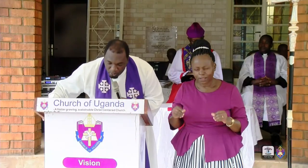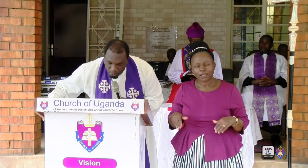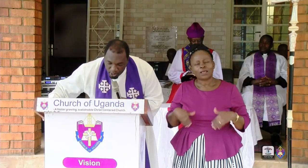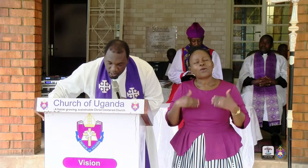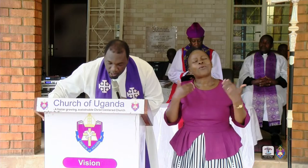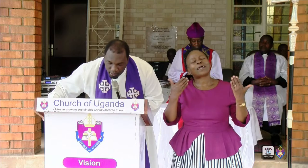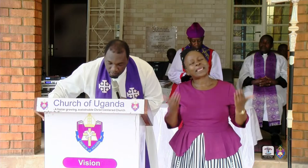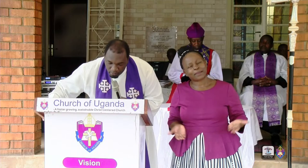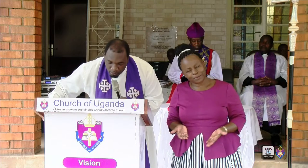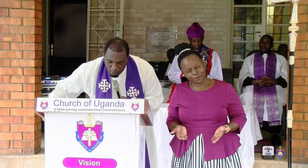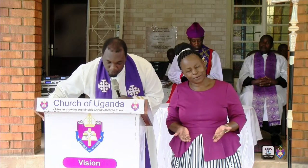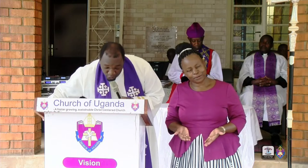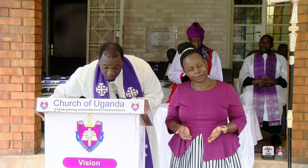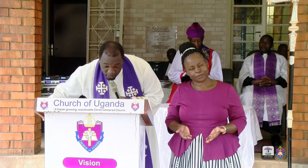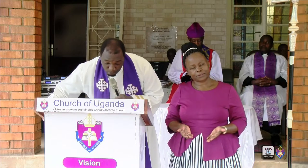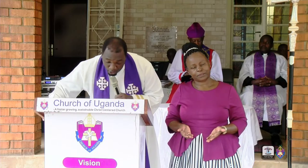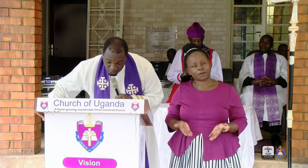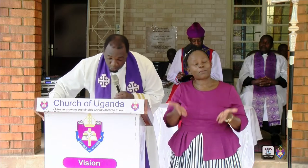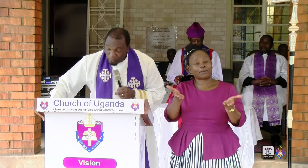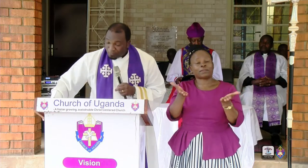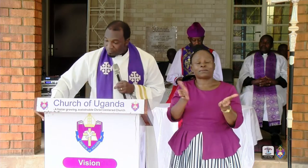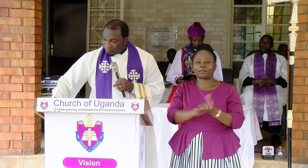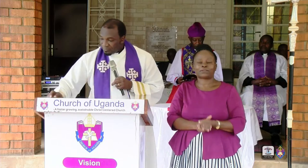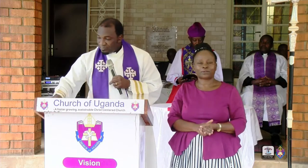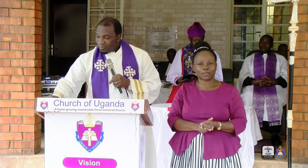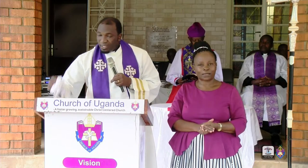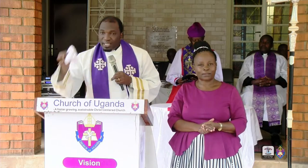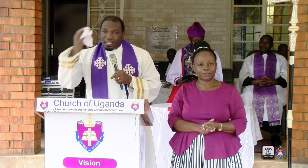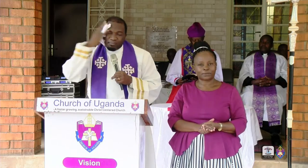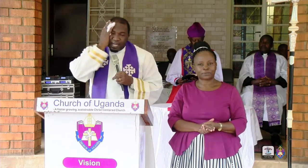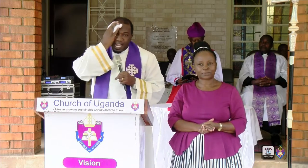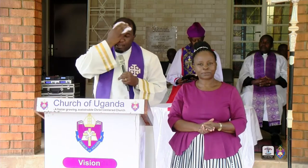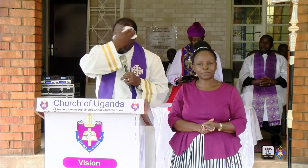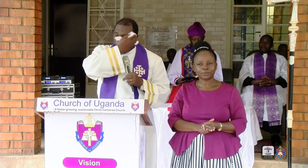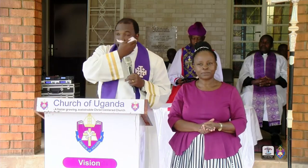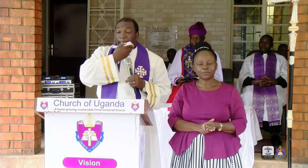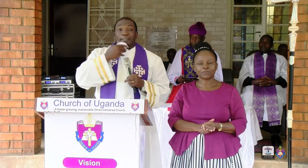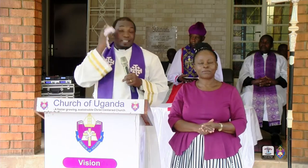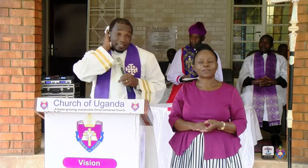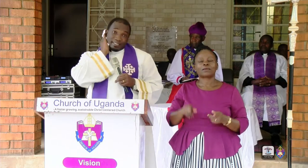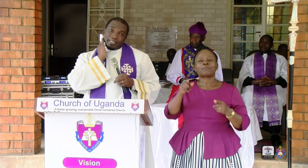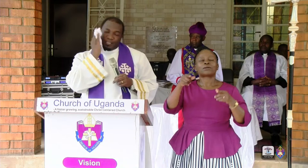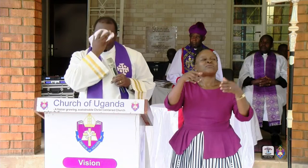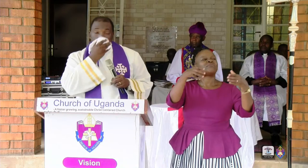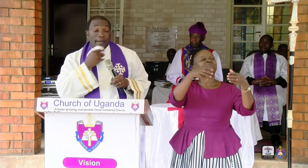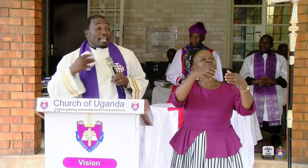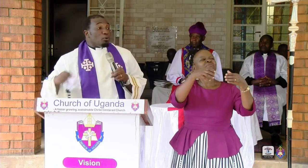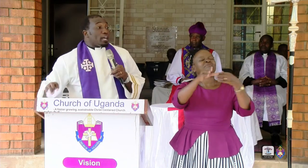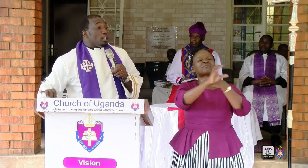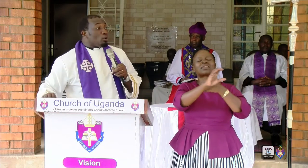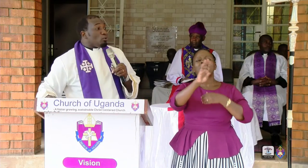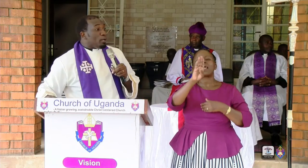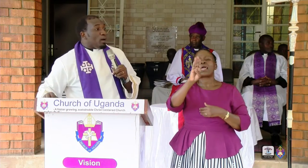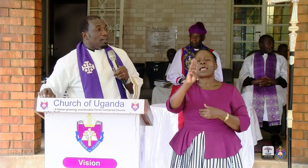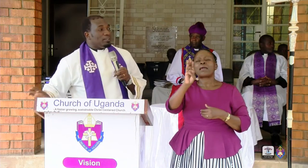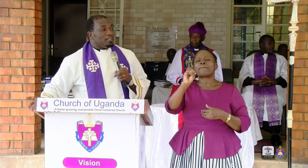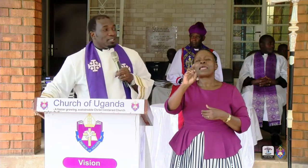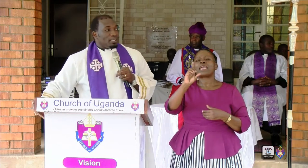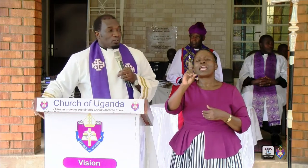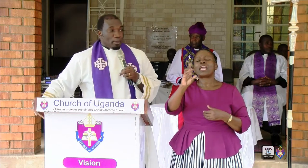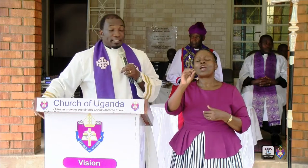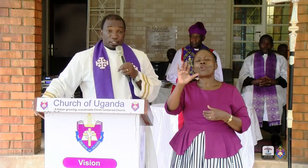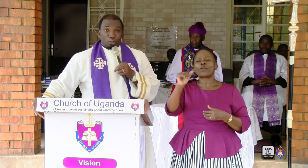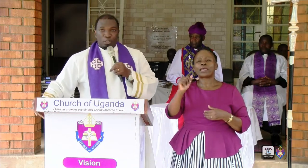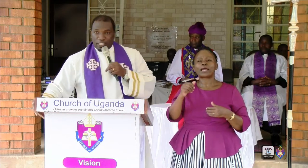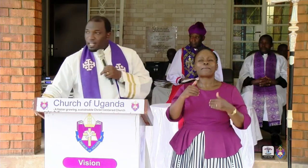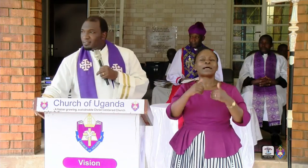ebyo bwe biri bwe bityo bana abeberoya bayawukanako kubewa